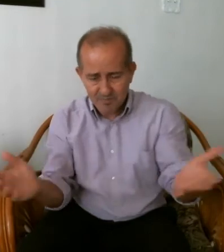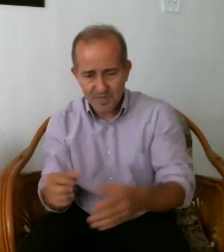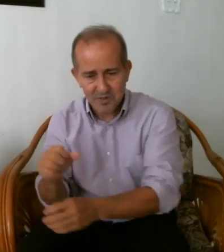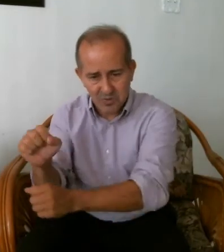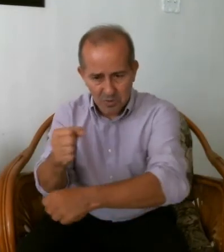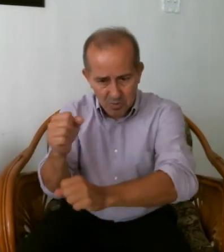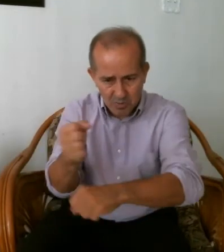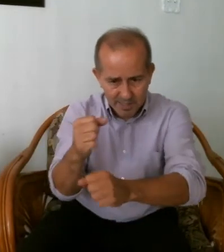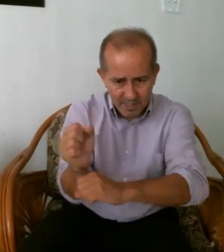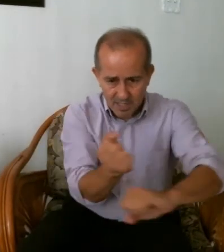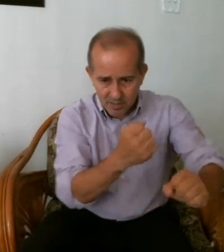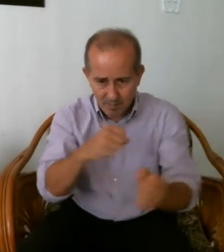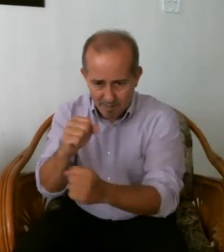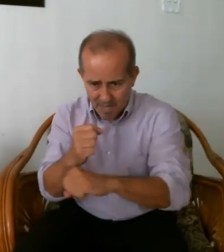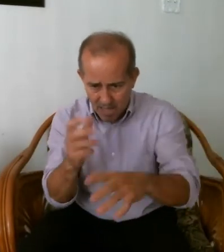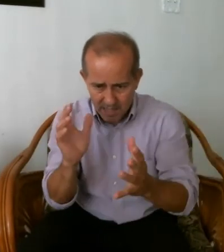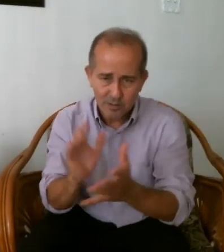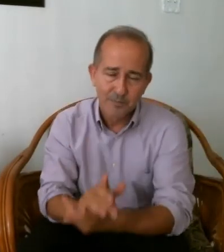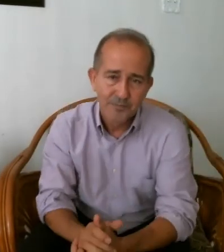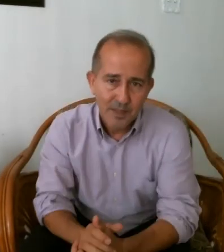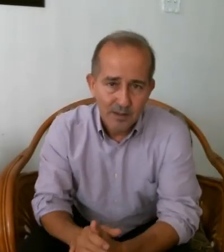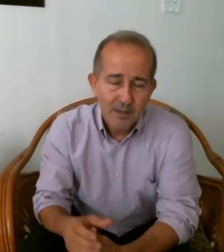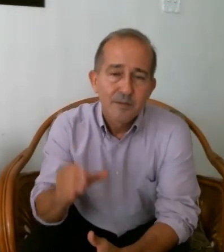Limpiando todo, barriendo, barriando.